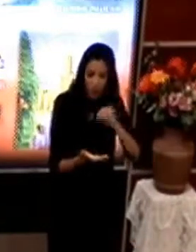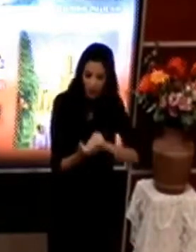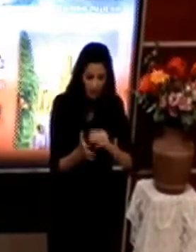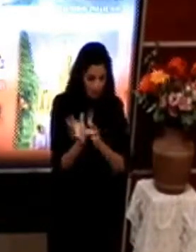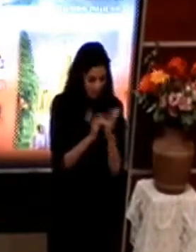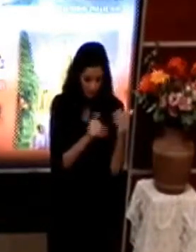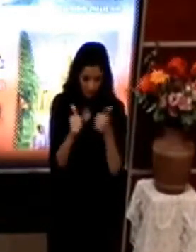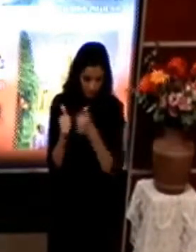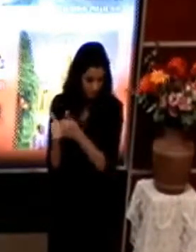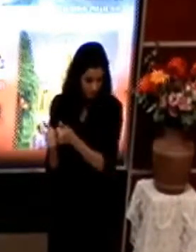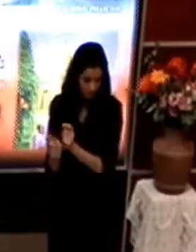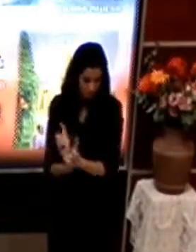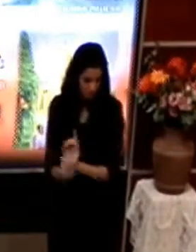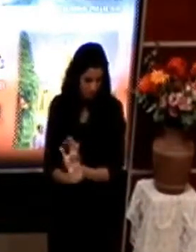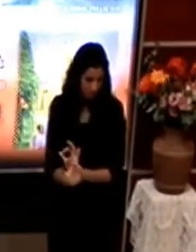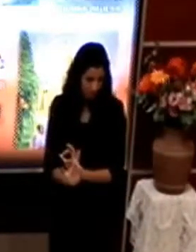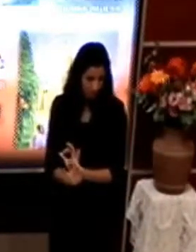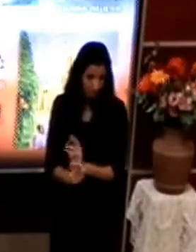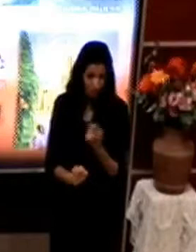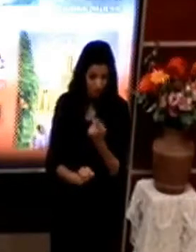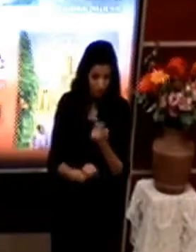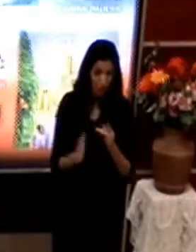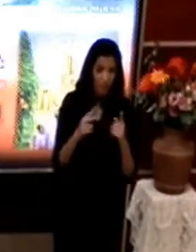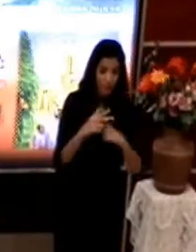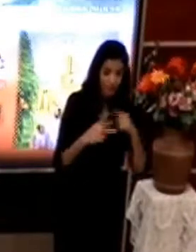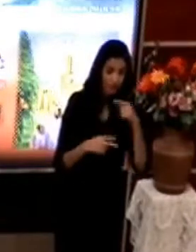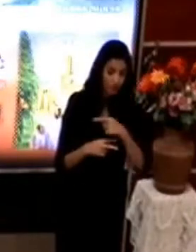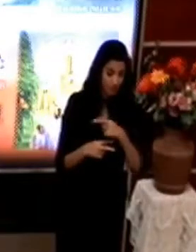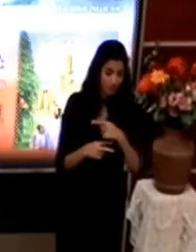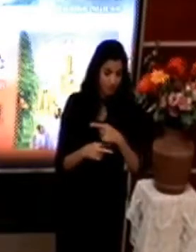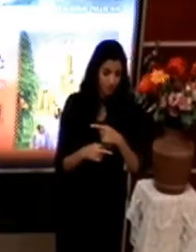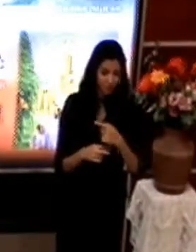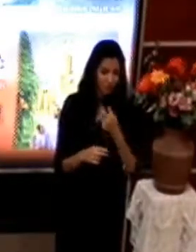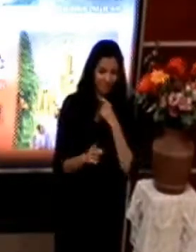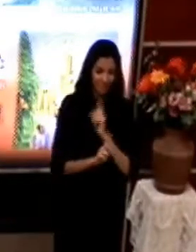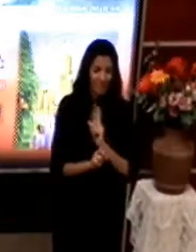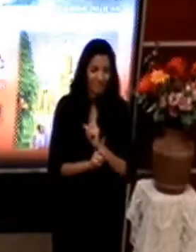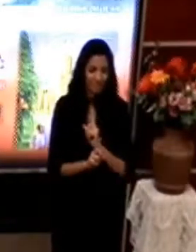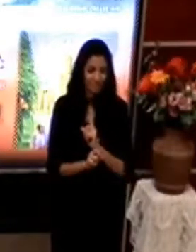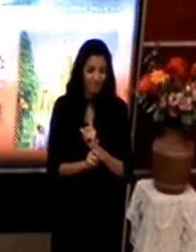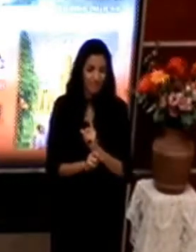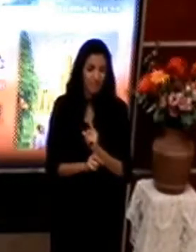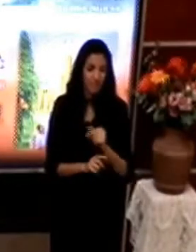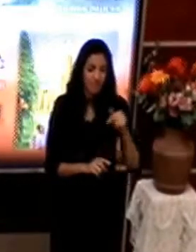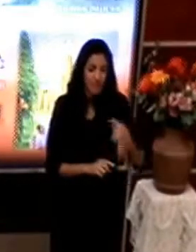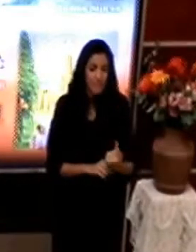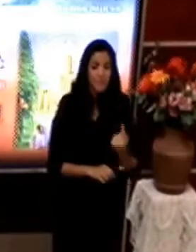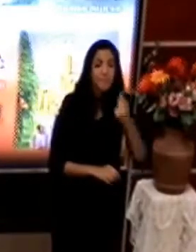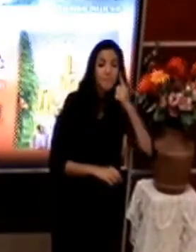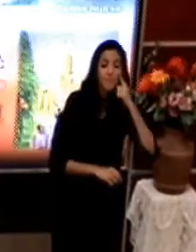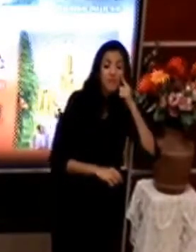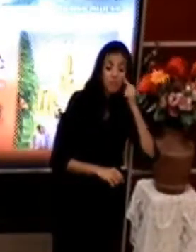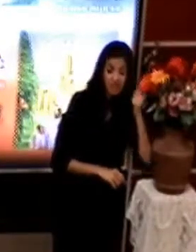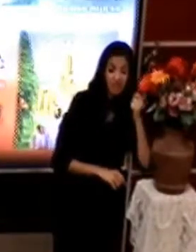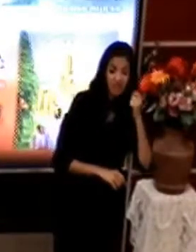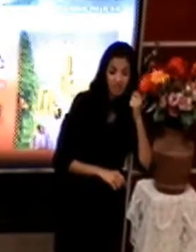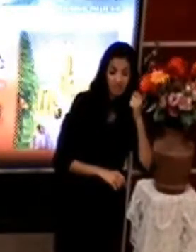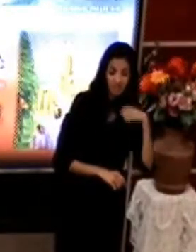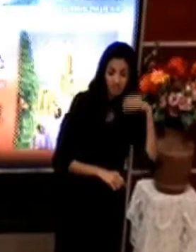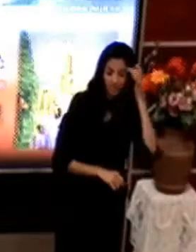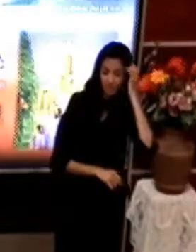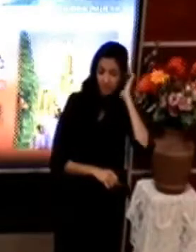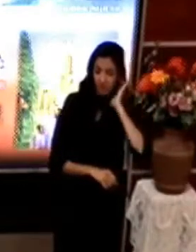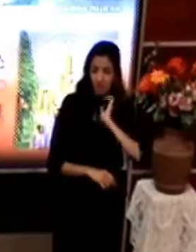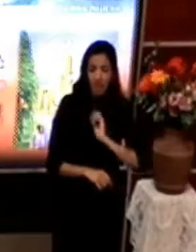dos, y él nunca más volvió a la iglesia por cómo estuvo ese primer día. Y a muchos el